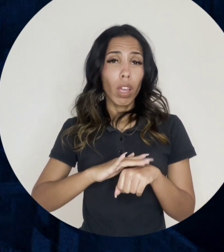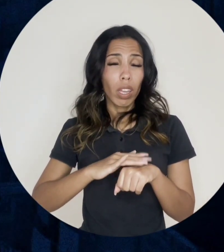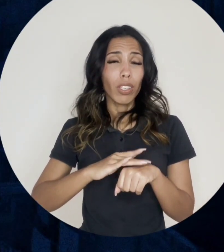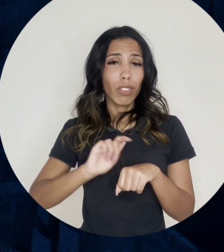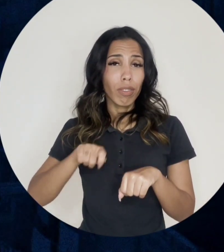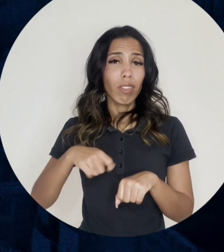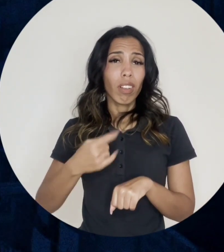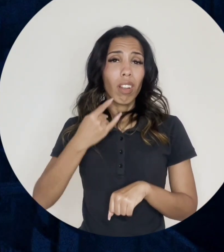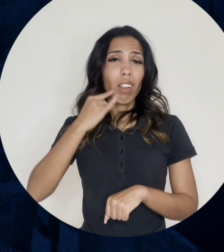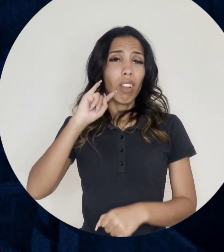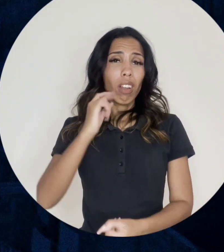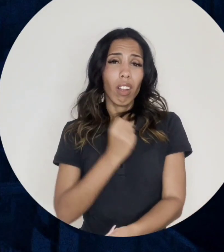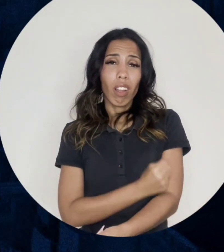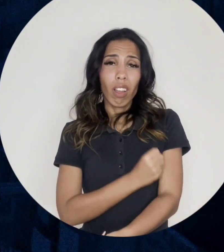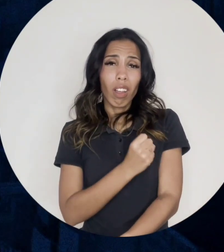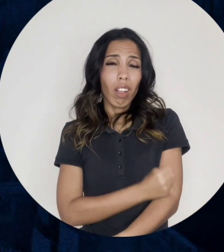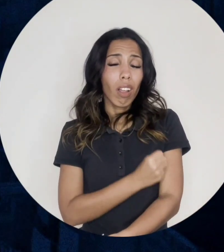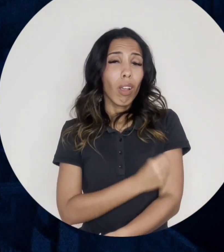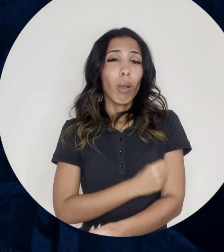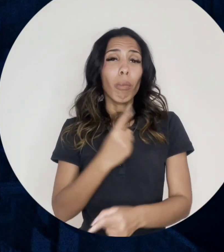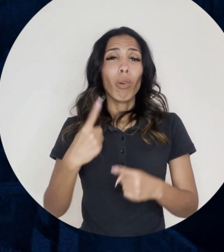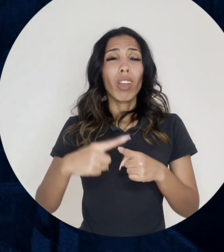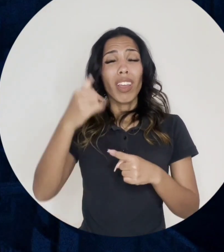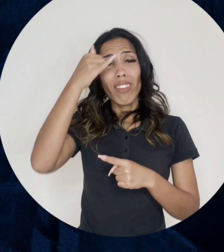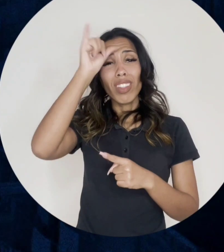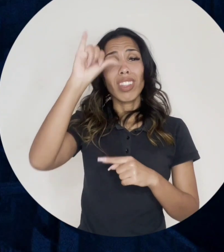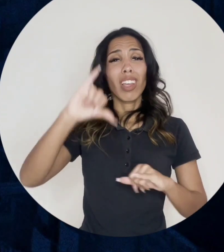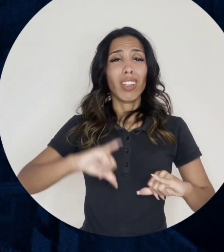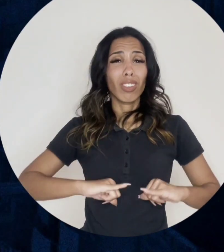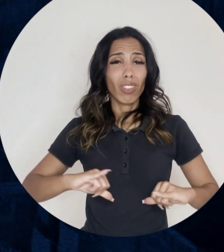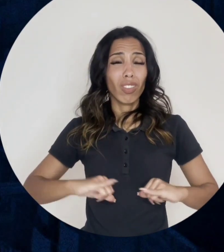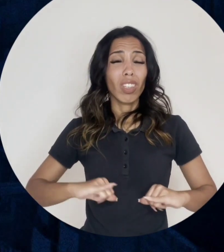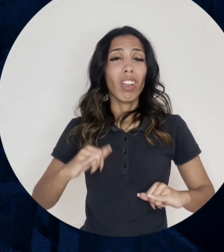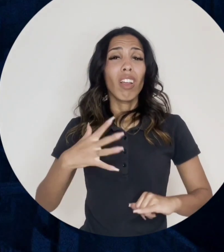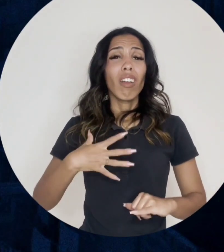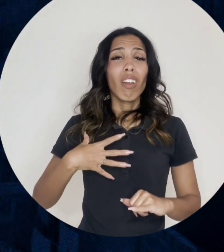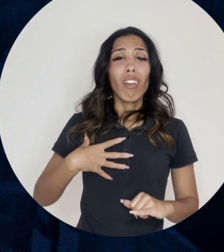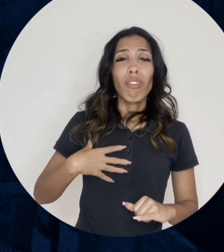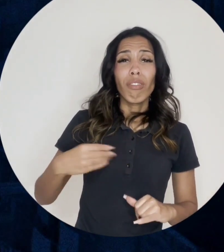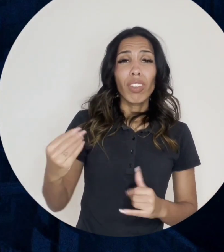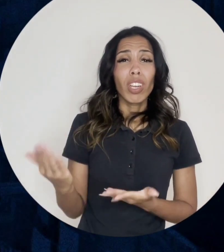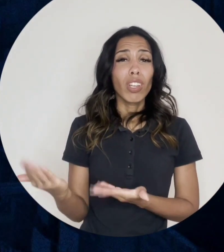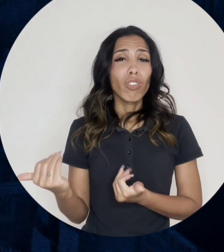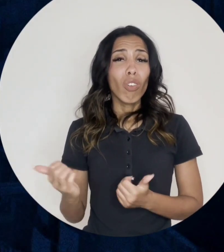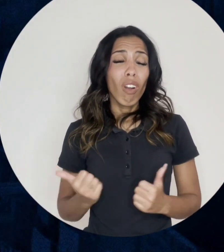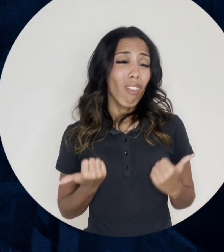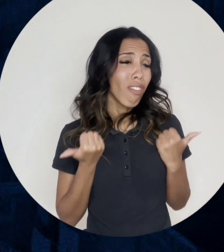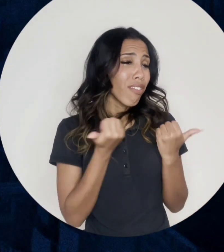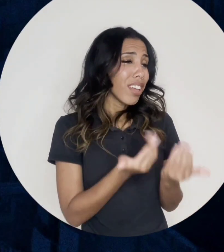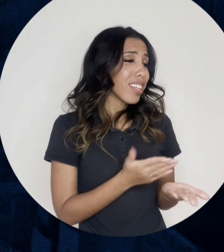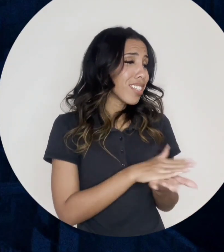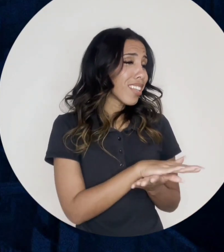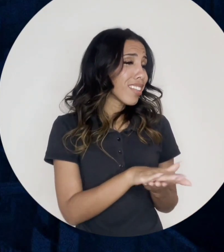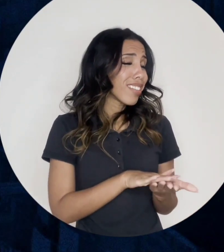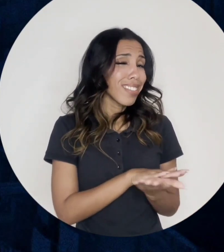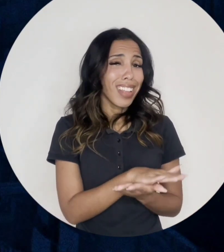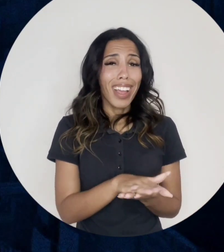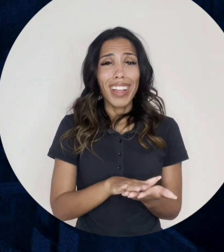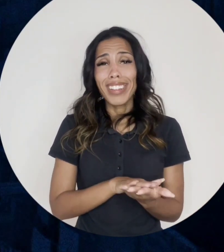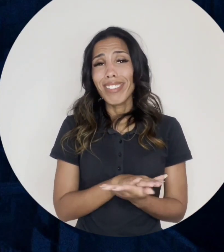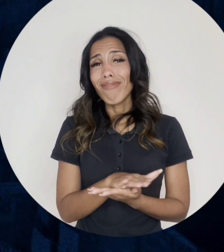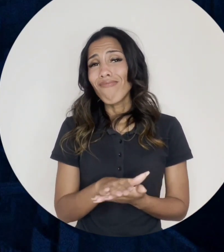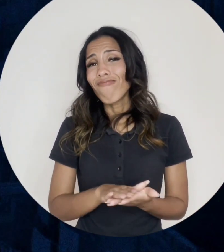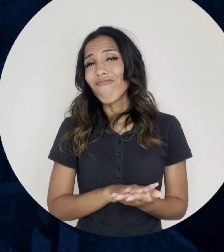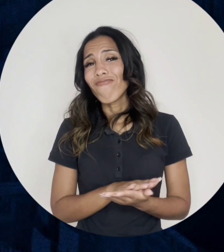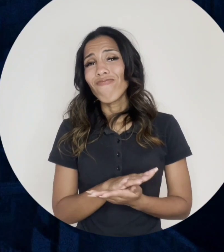era a fuga dela não sofrer tanto, com uma filha jovem não ter o que oferecer, entendeu? É